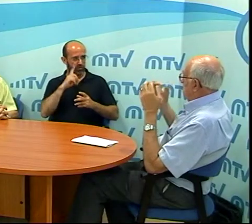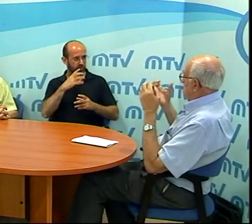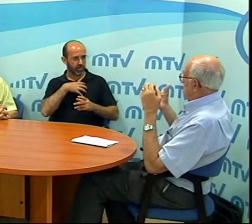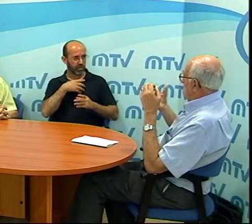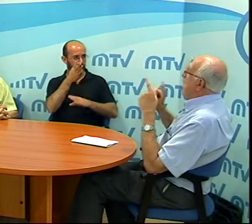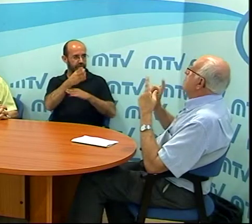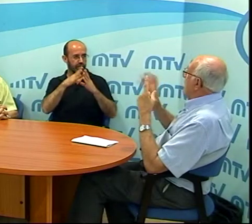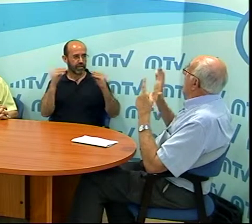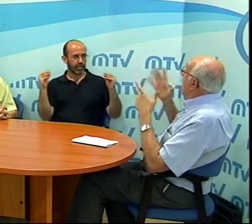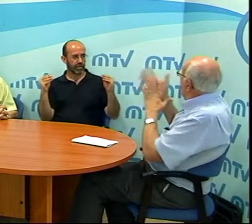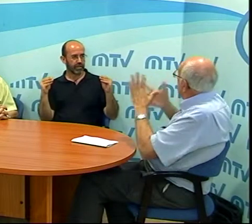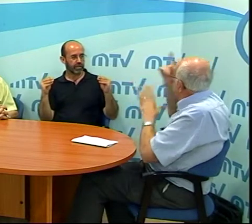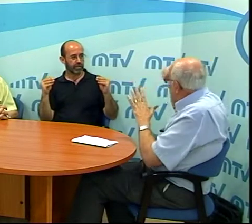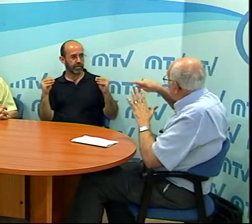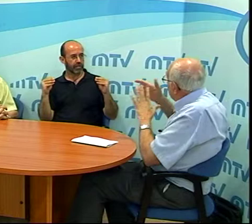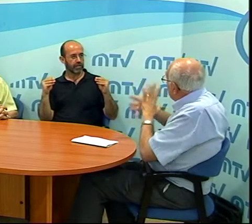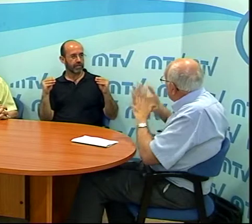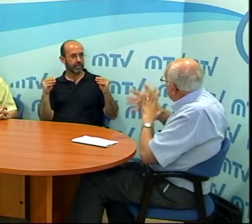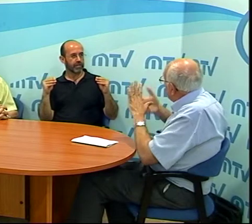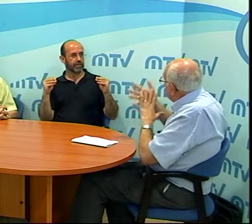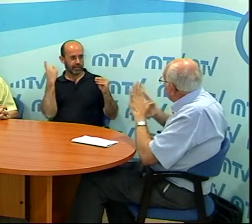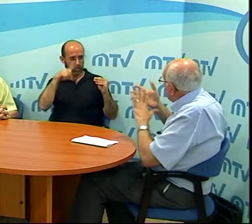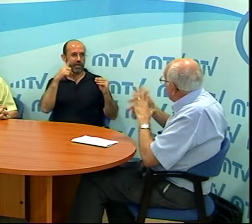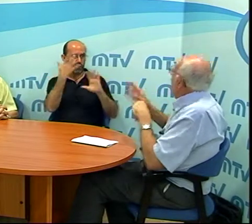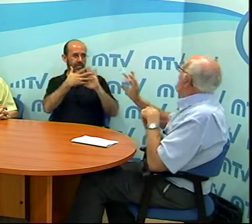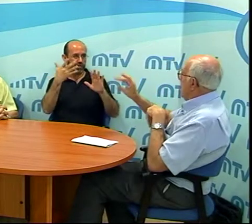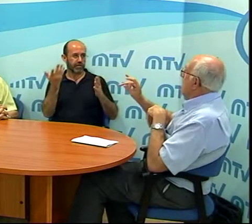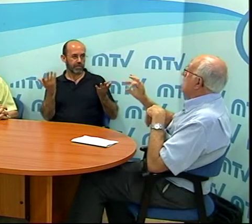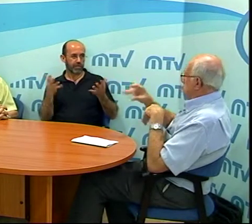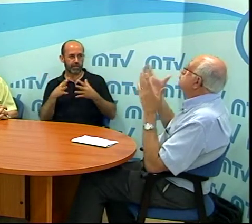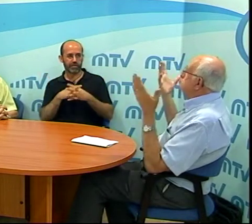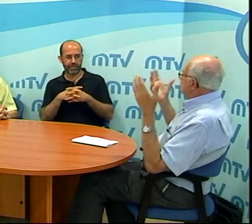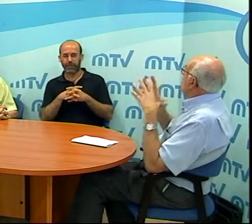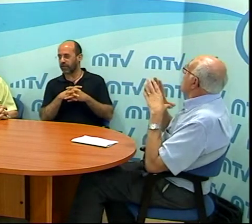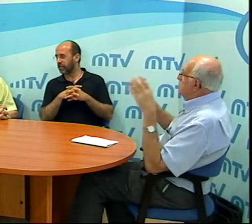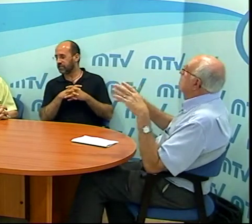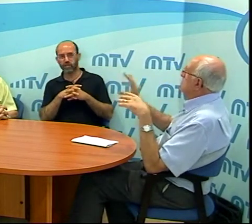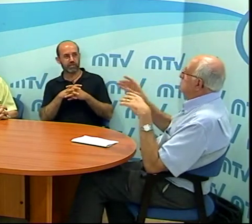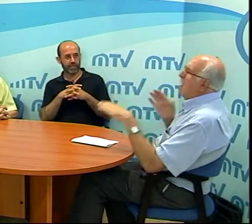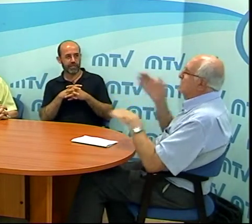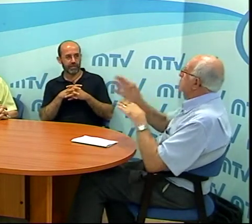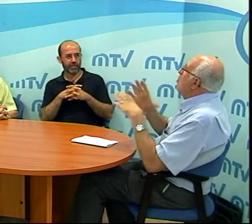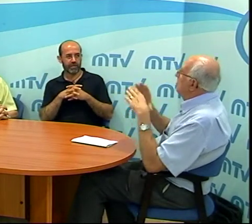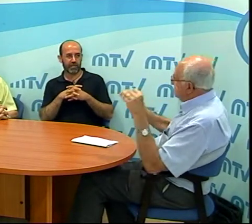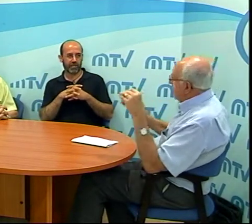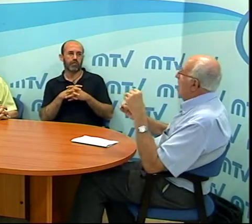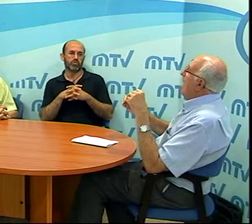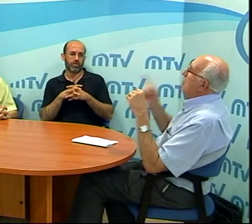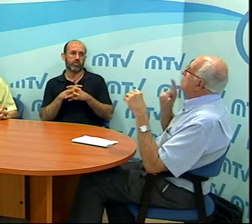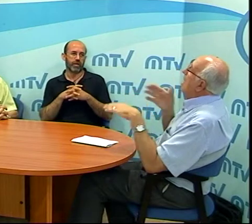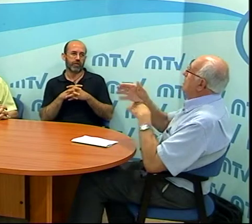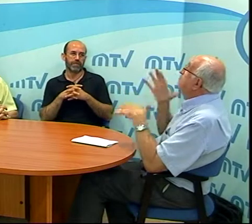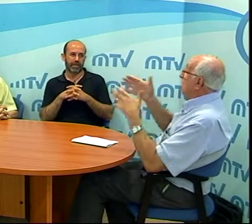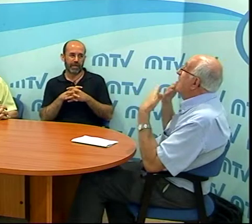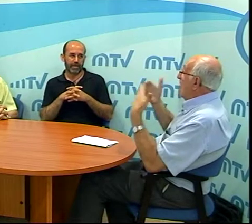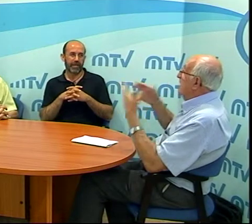¿Un sordo no puede ir a la universidad? Si sabe lengua de signos, sí, claro. Si sabe lengua de signos, sí. Es decir, un sordo